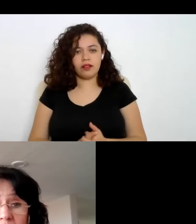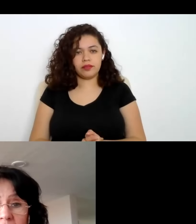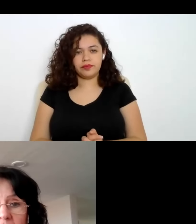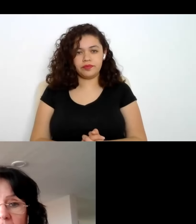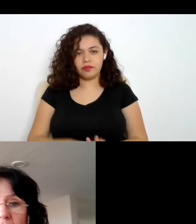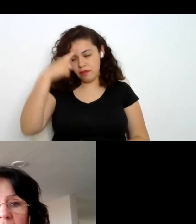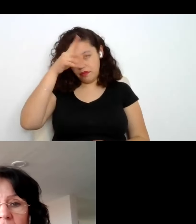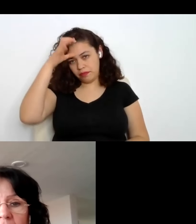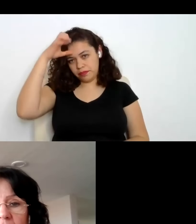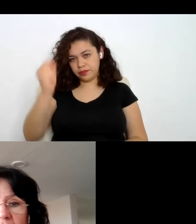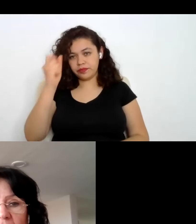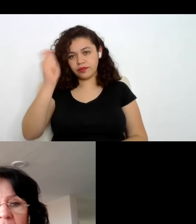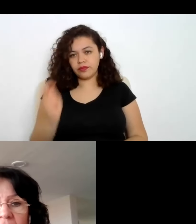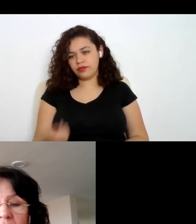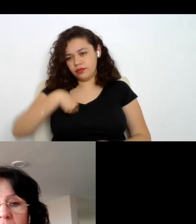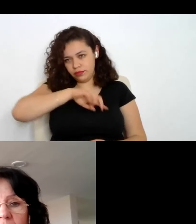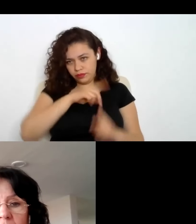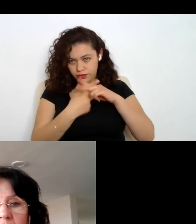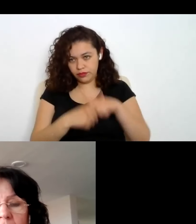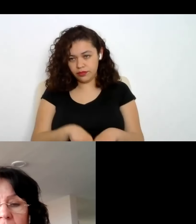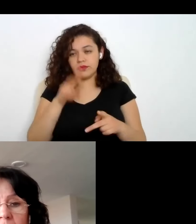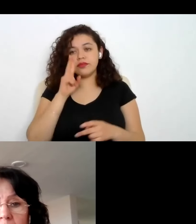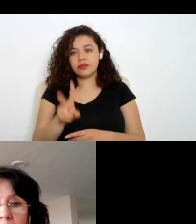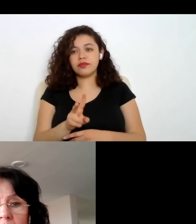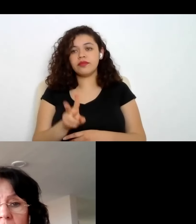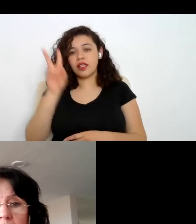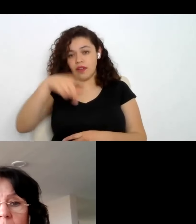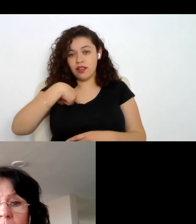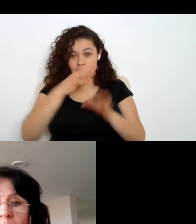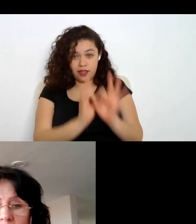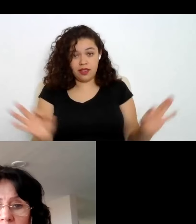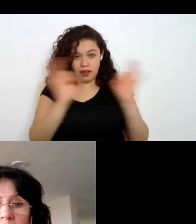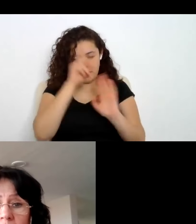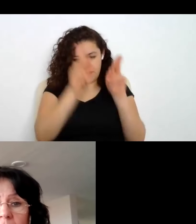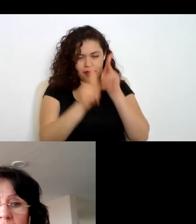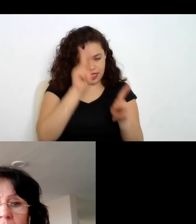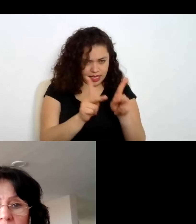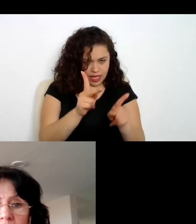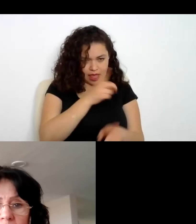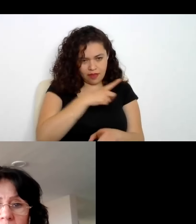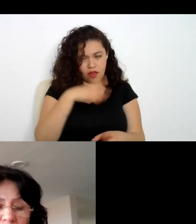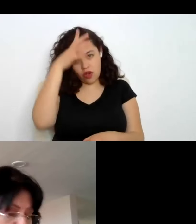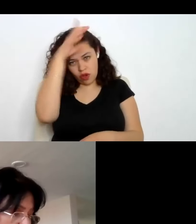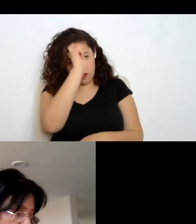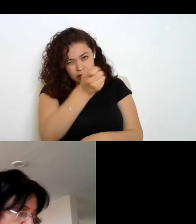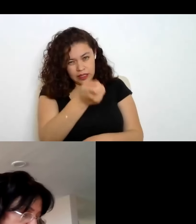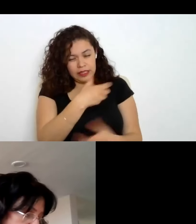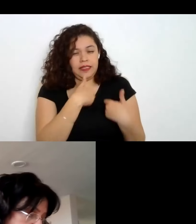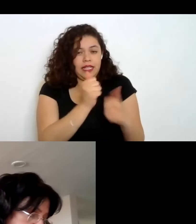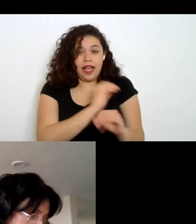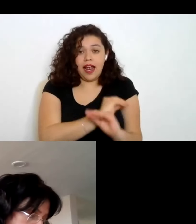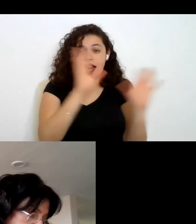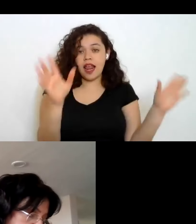definiciones que vimos en un principio y que por eso me importaba que para poder tener esta plática, primero entendiéramos los conceptos que